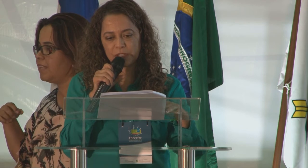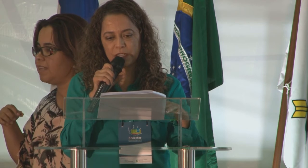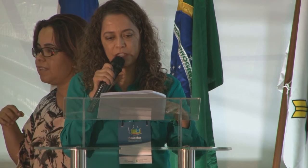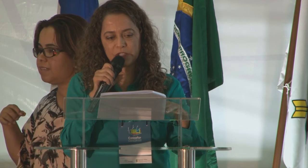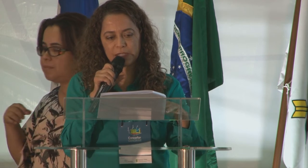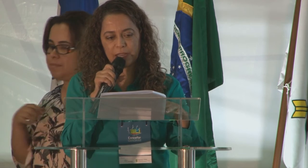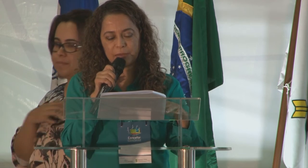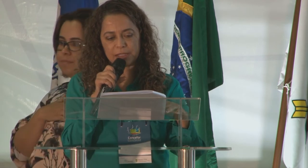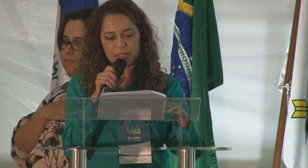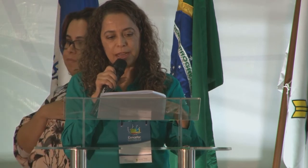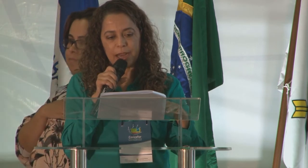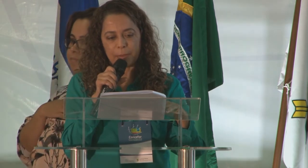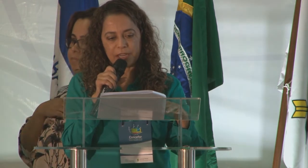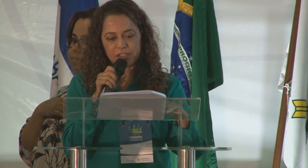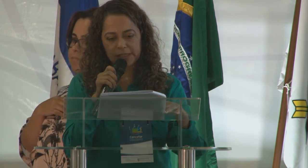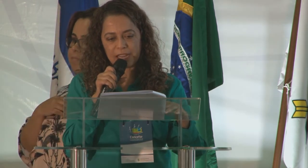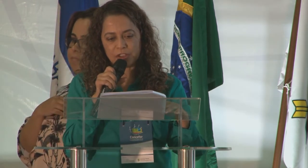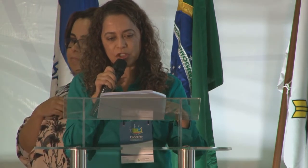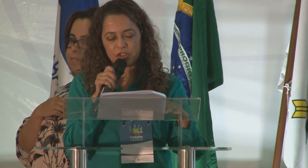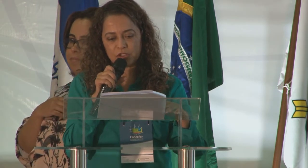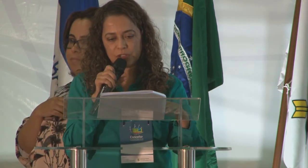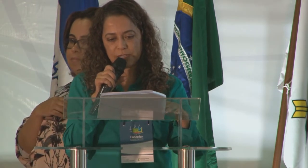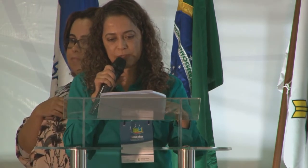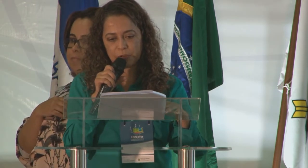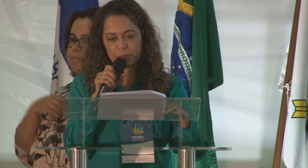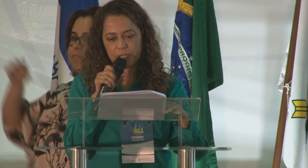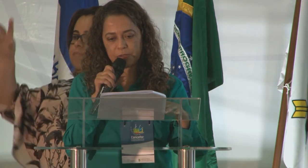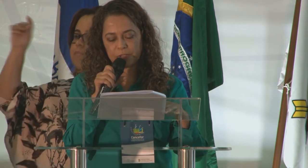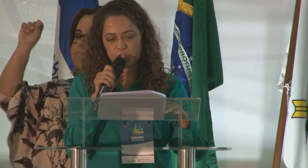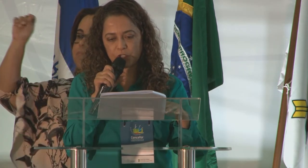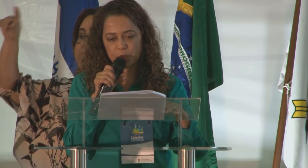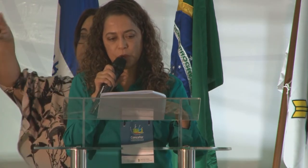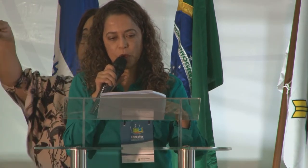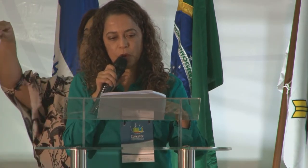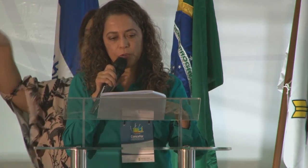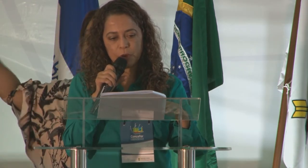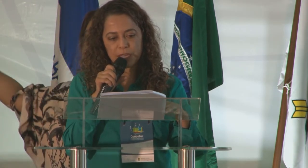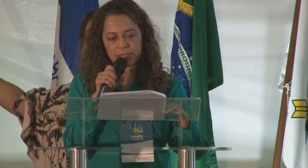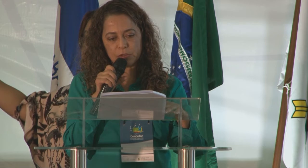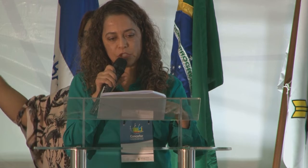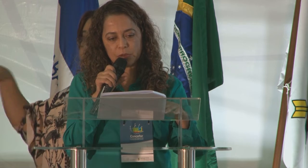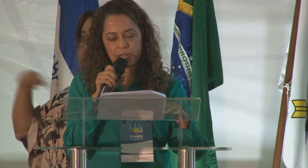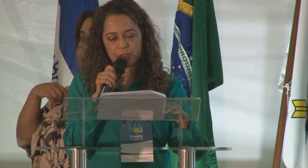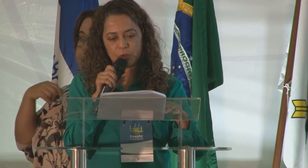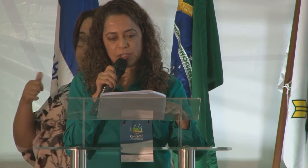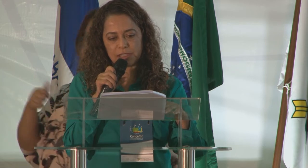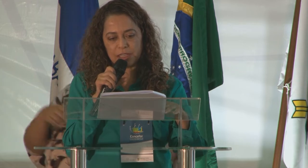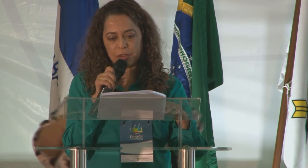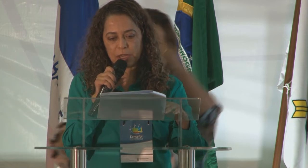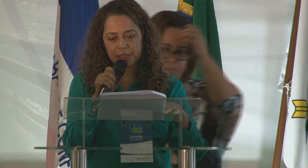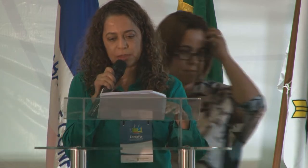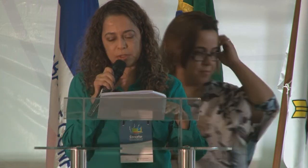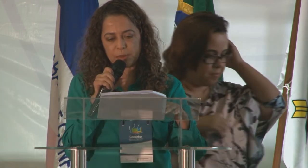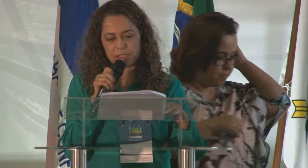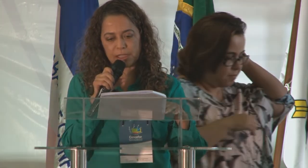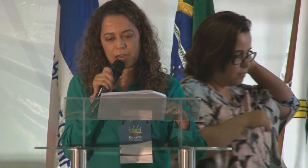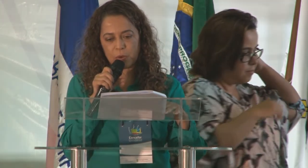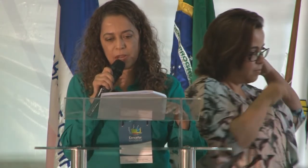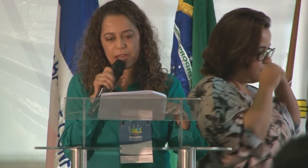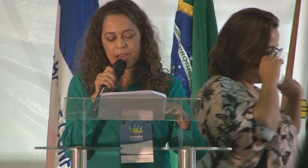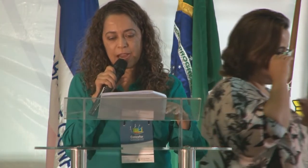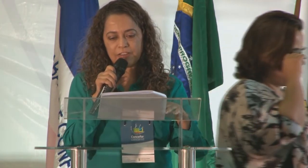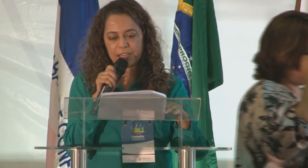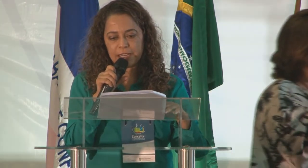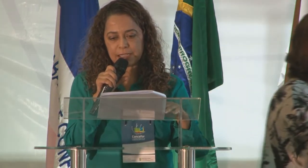principalmente com os seguintes temas: Aprendizagem, Desenvolvimento Infantil, Formação de Educadores, Educação